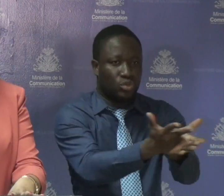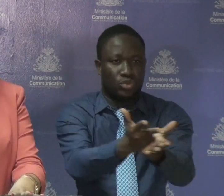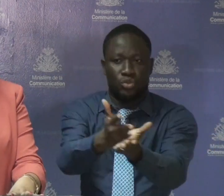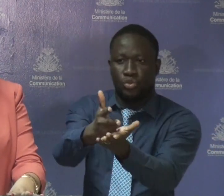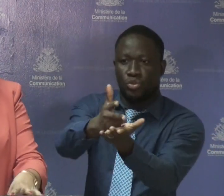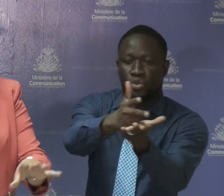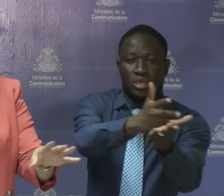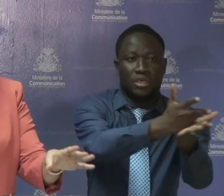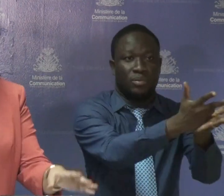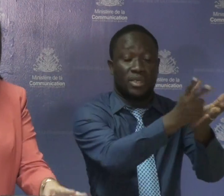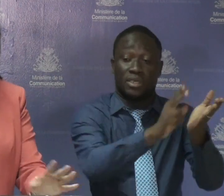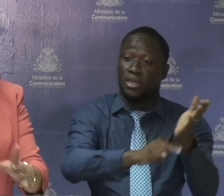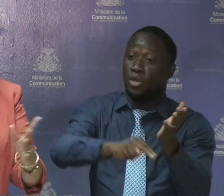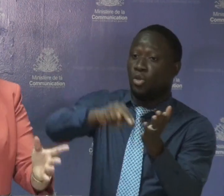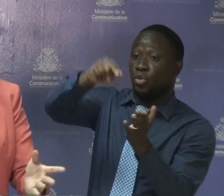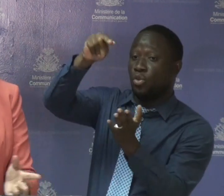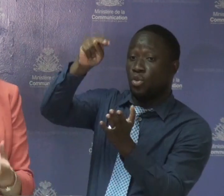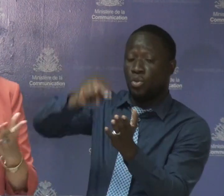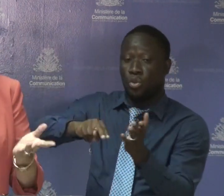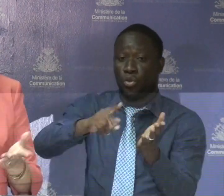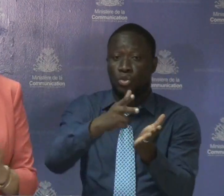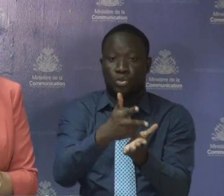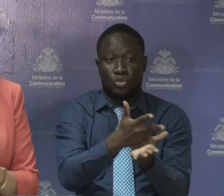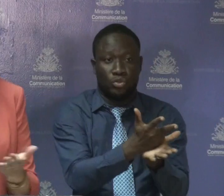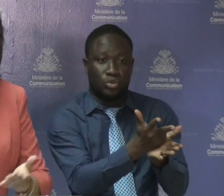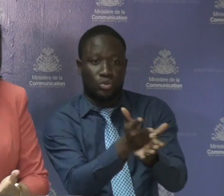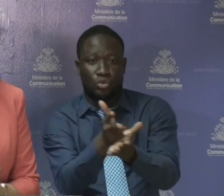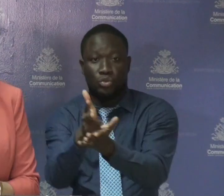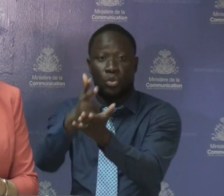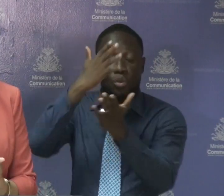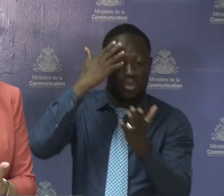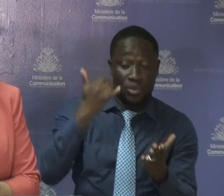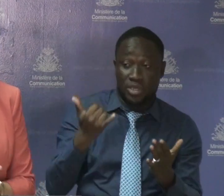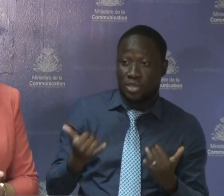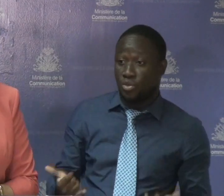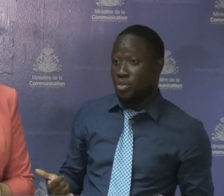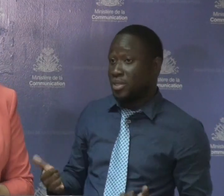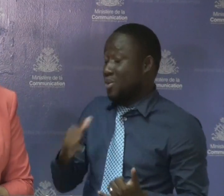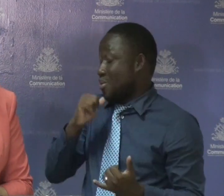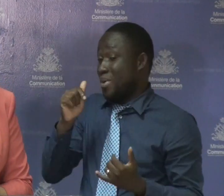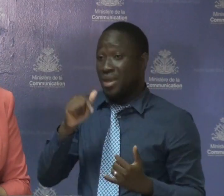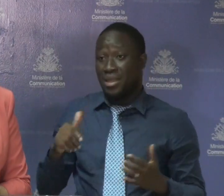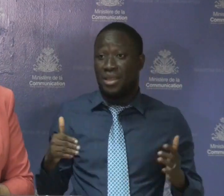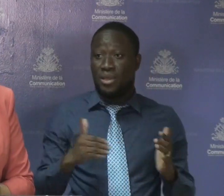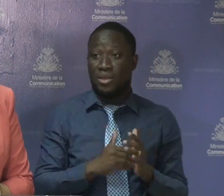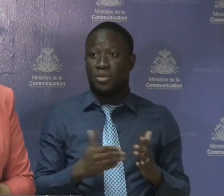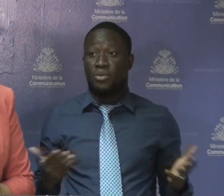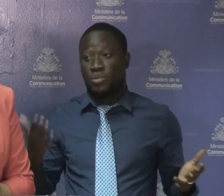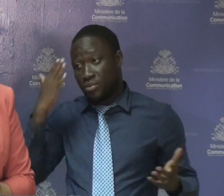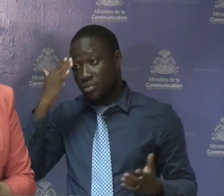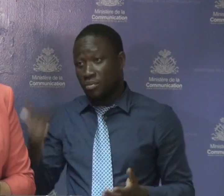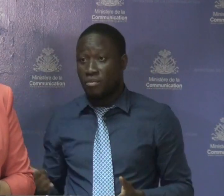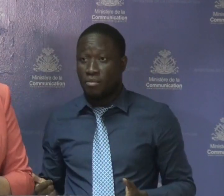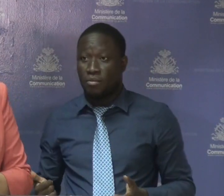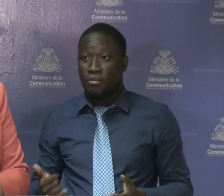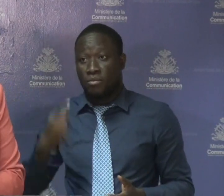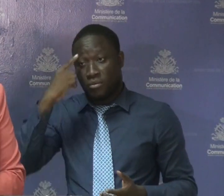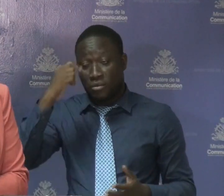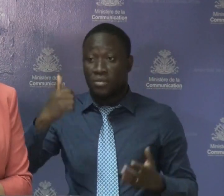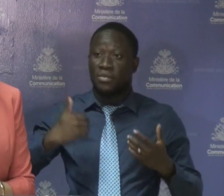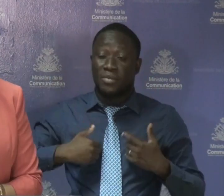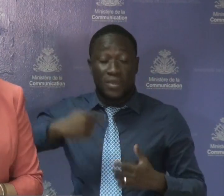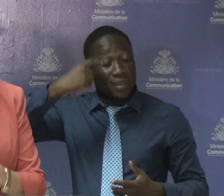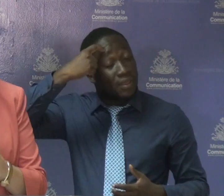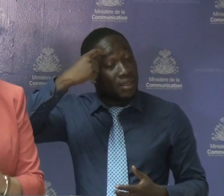rade du Nord, dans la rade de la Tortue. Donc, pour qui ça que je vous dis, ça ne va pas exister au niveau du secteur touristique. Parce qu'il y a